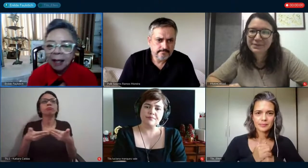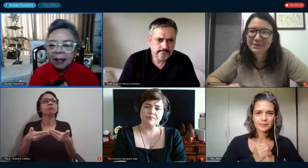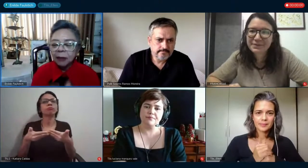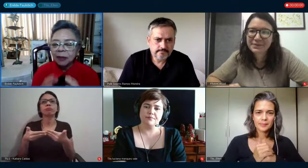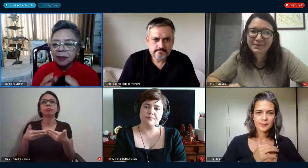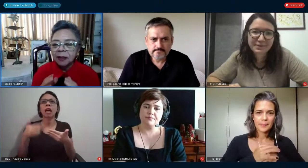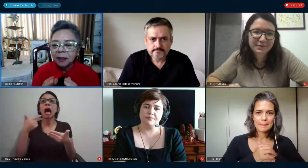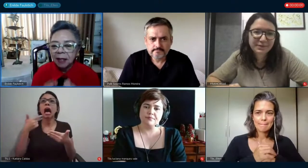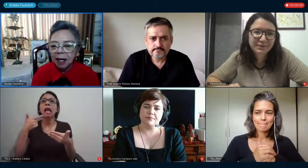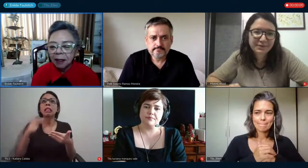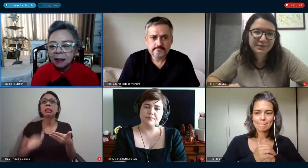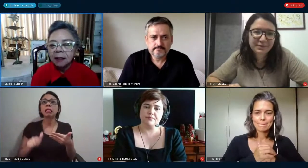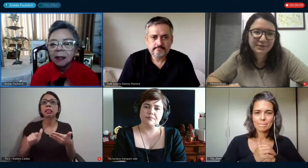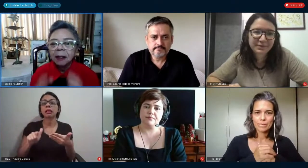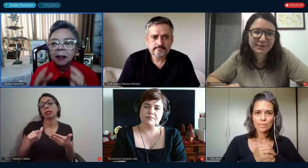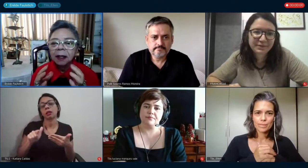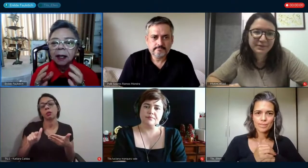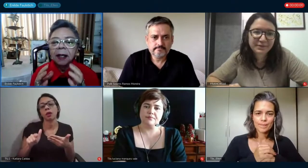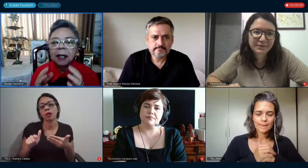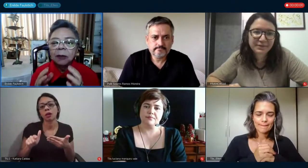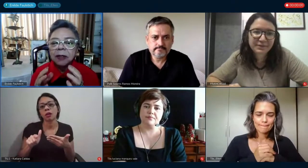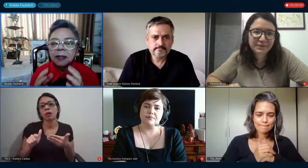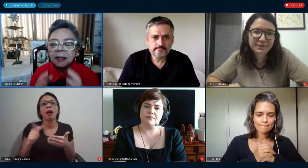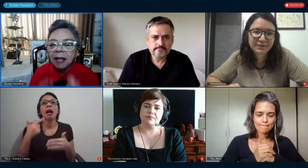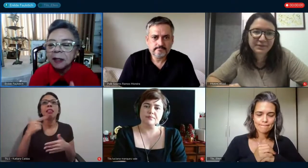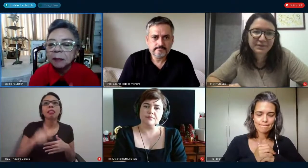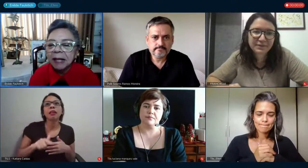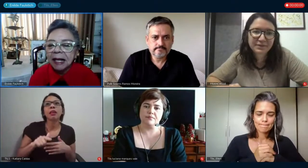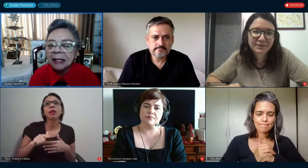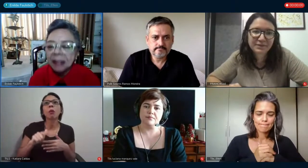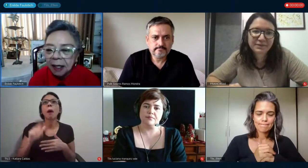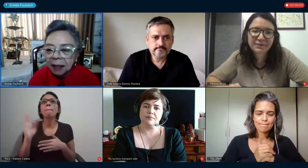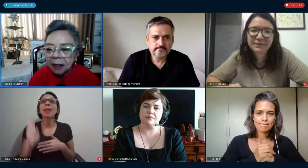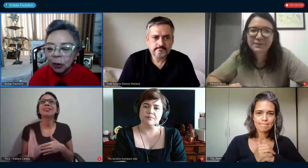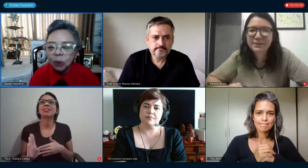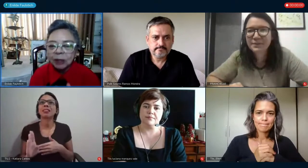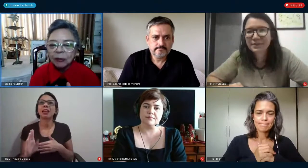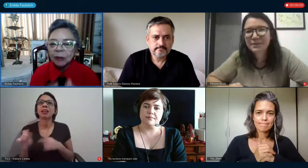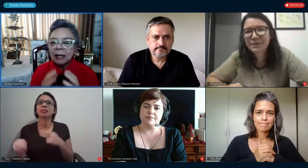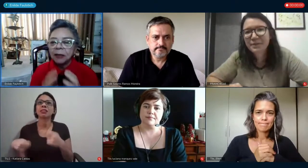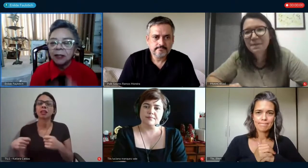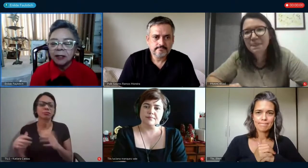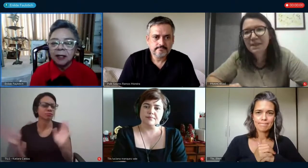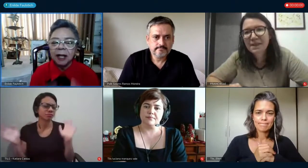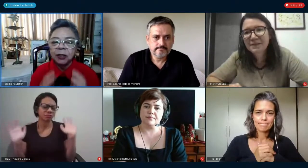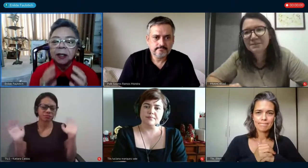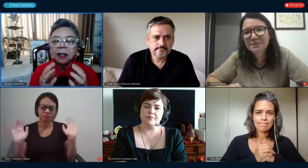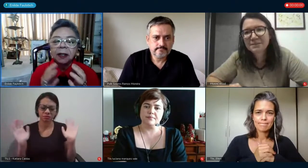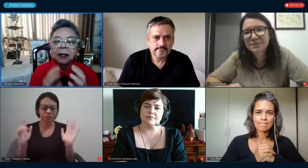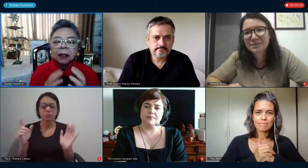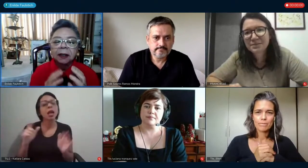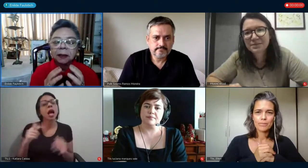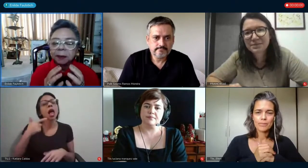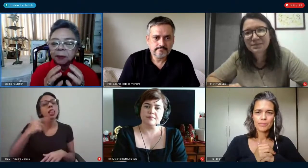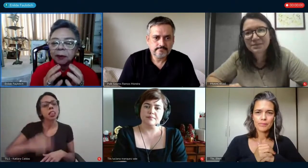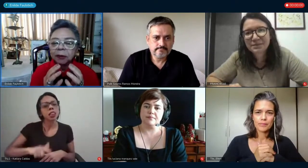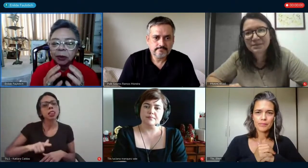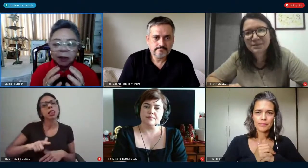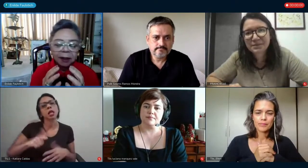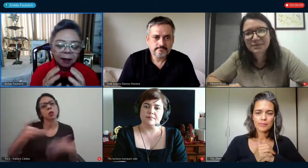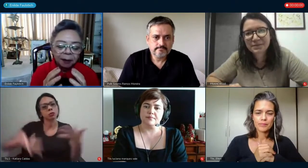a língua de sinais em língua de sinais brasileira. Nós temos uma língua de sinais